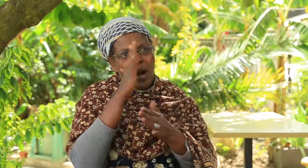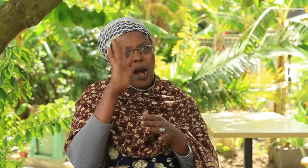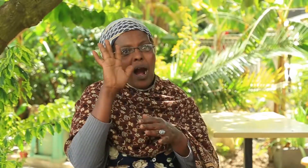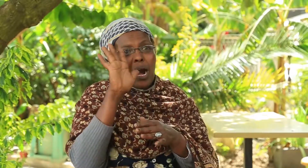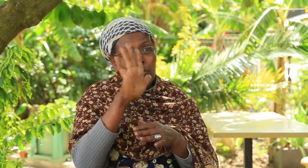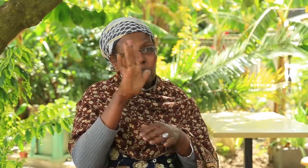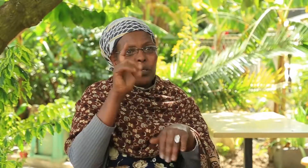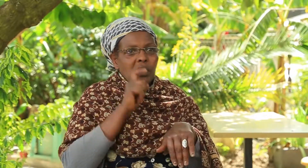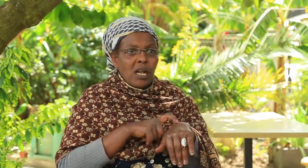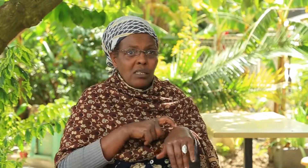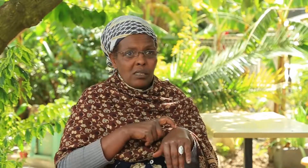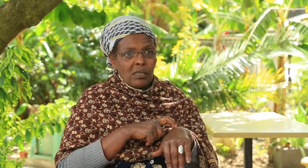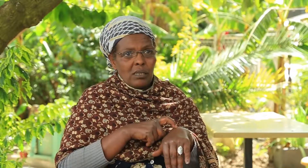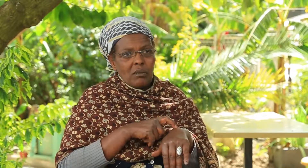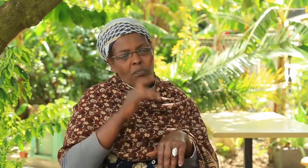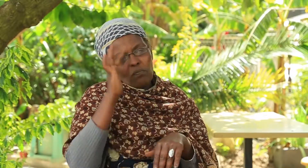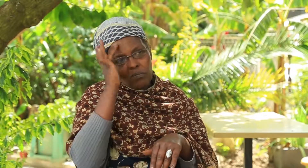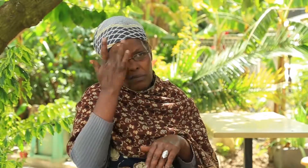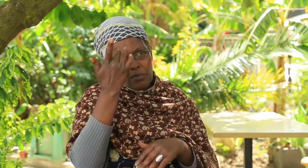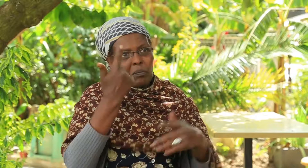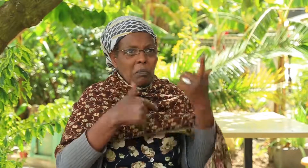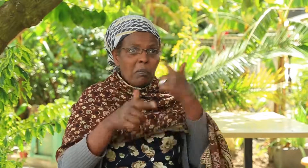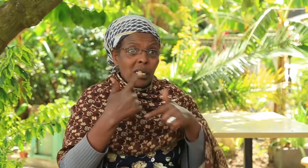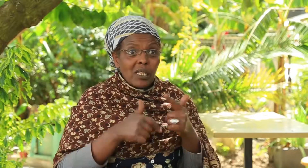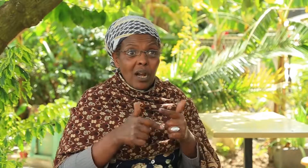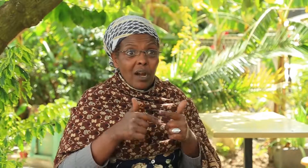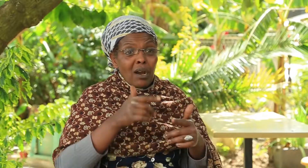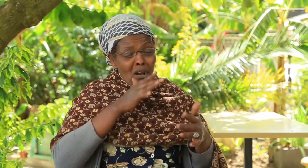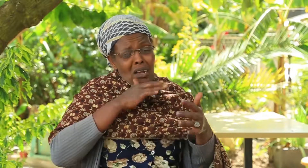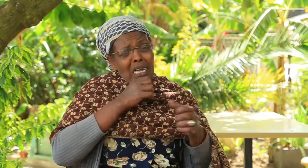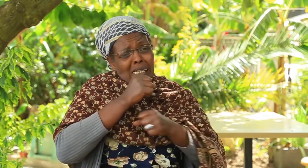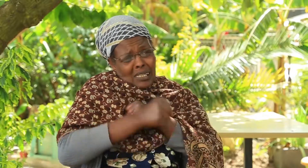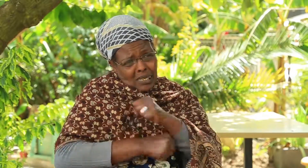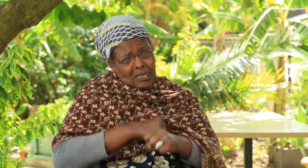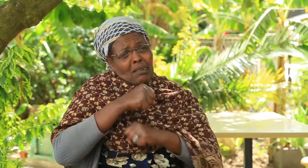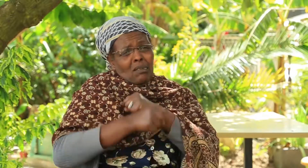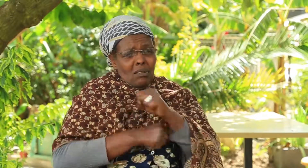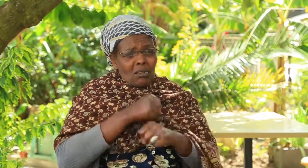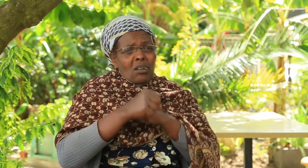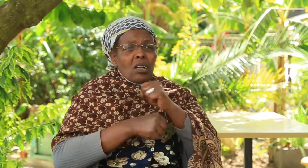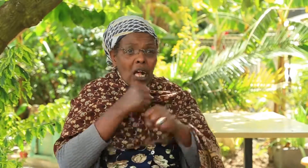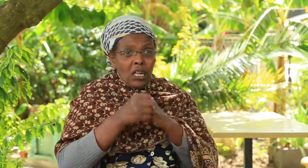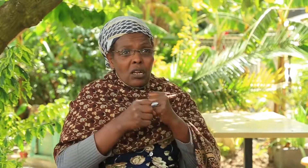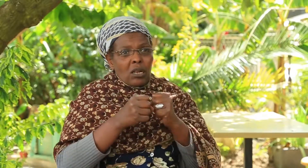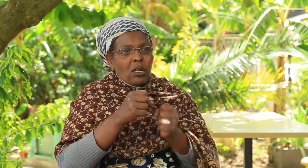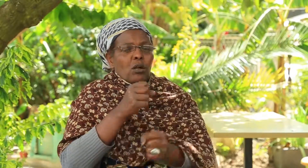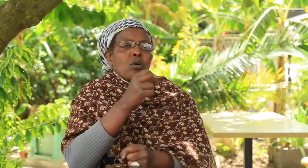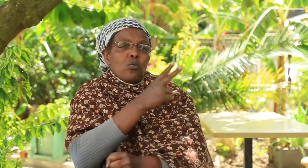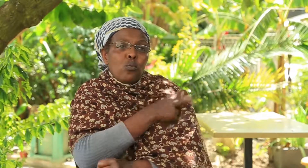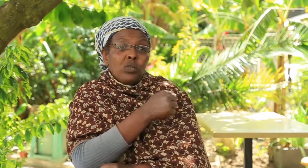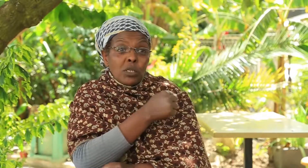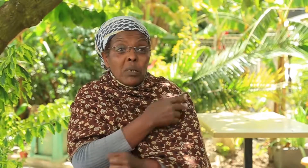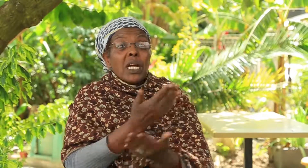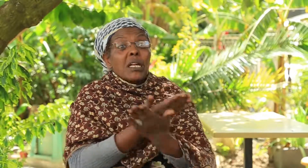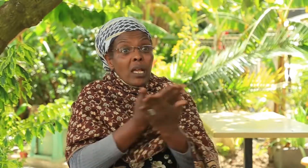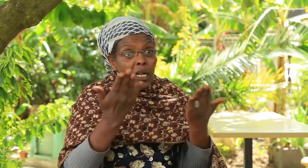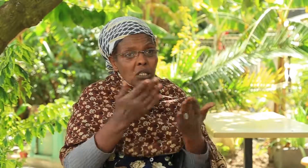Around 11 p.m., I got to labor. They took me to ጥቁር አንበሳ hospital